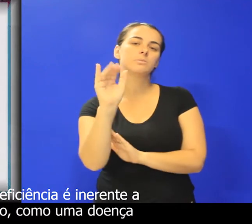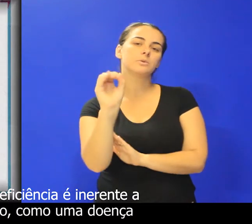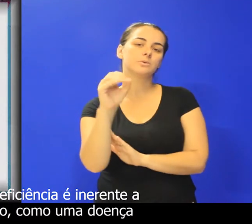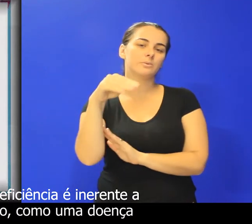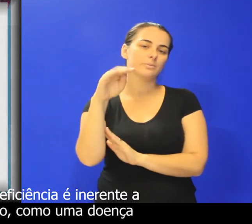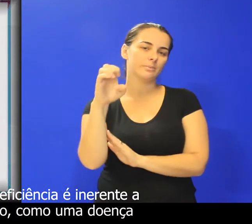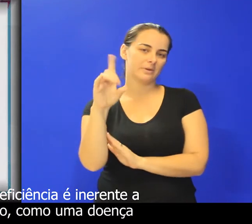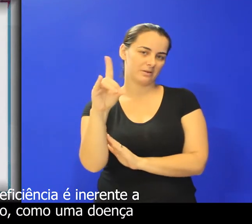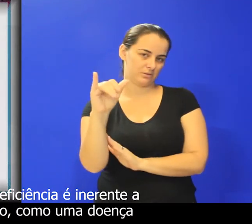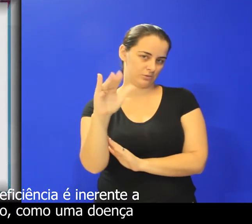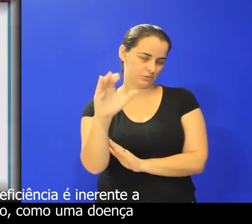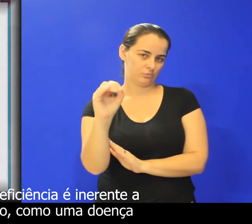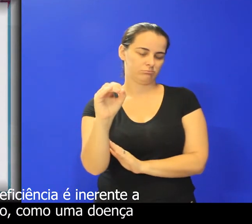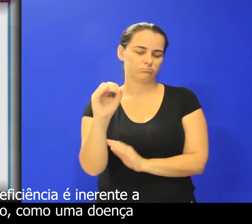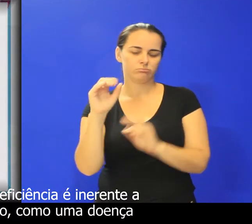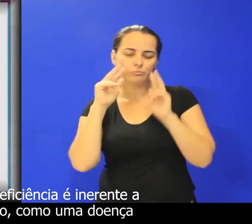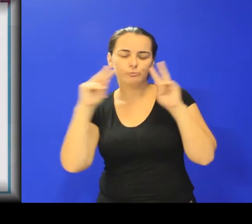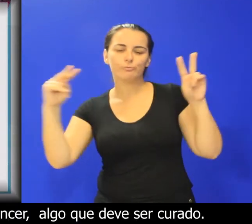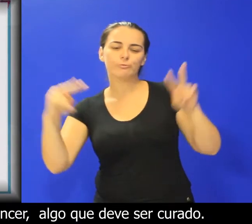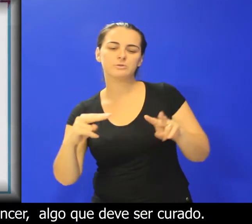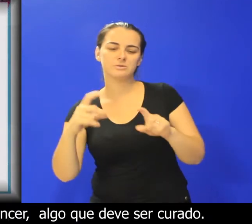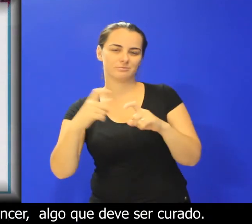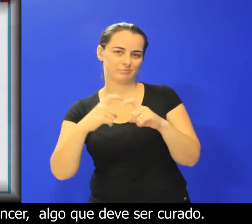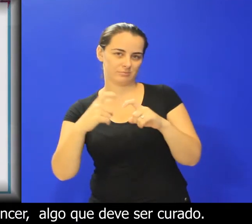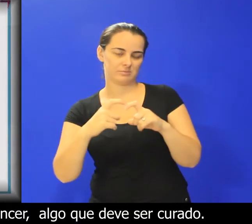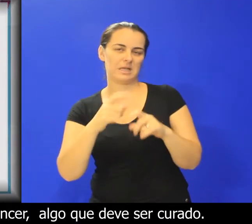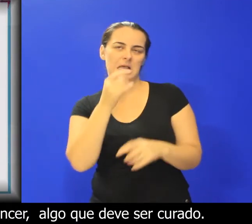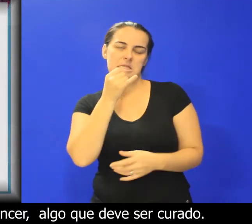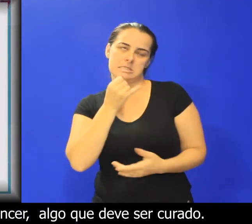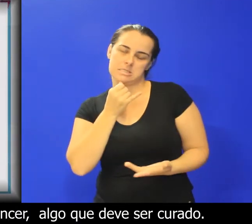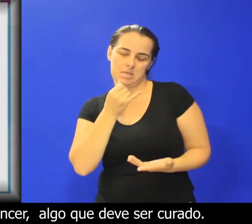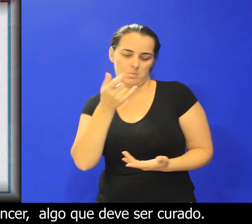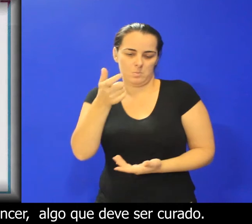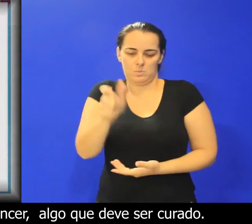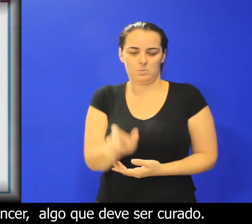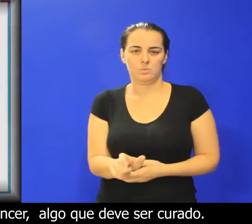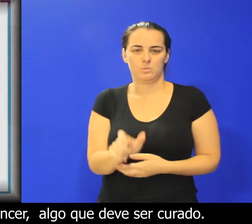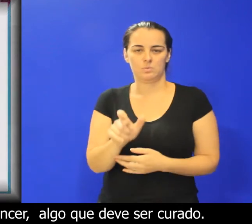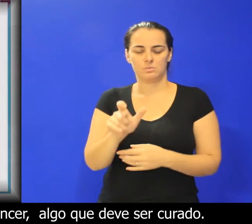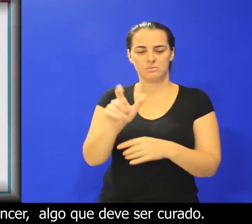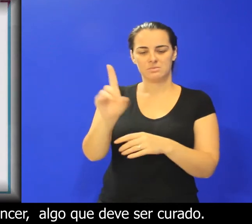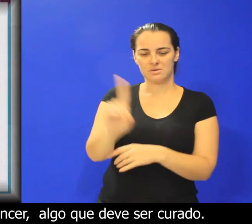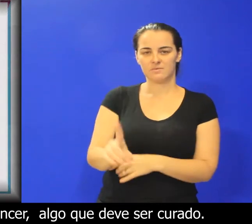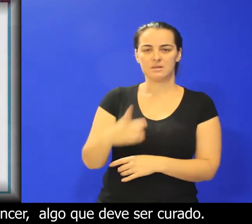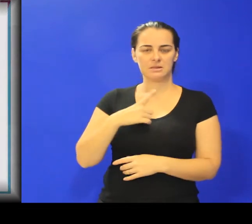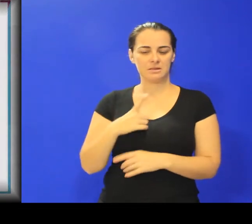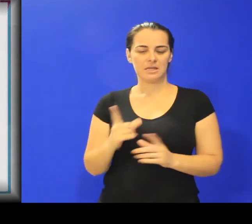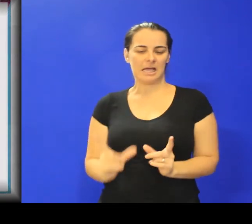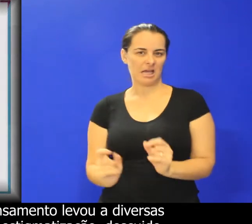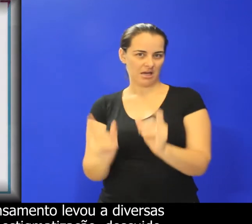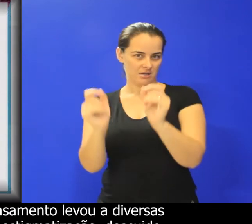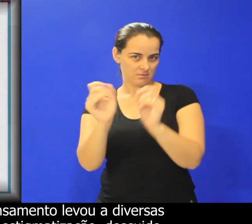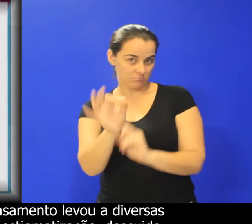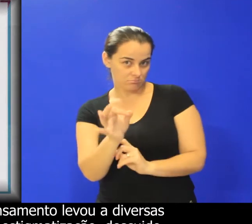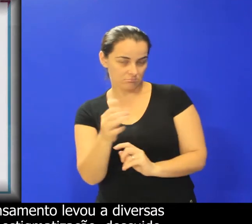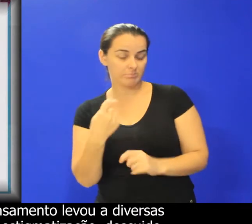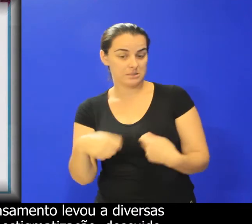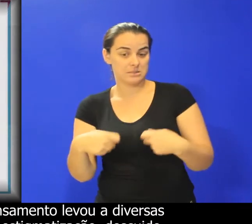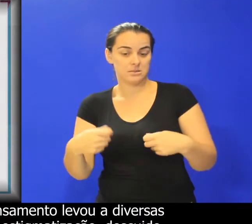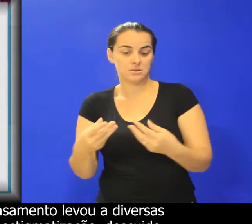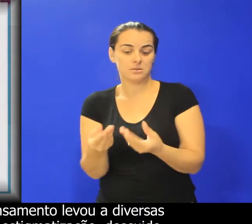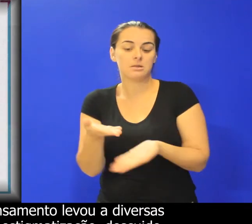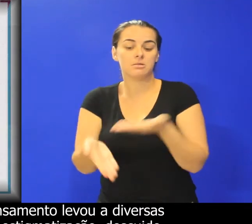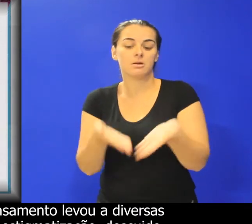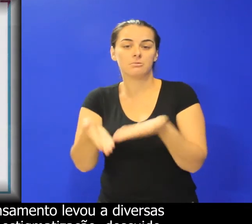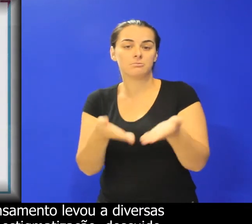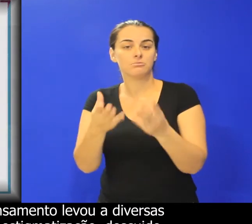ao corpo com lesão, como uma doença, podemos pensar, como um câncer, algo que deve ser curado. Acontece que esse